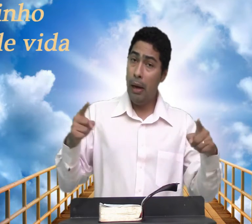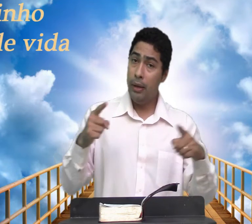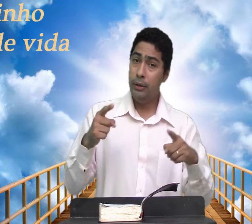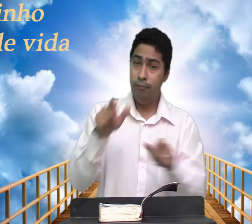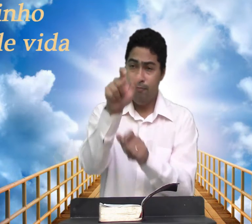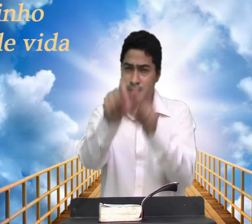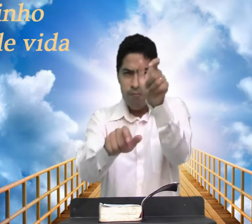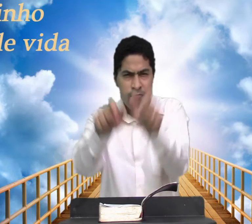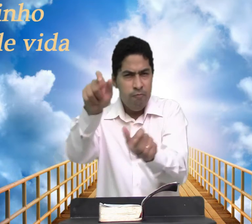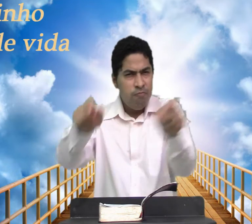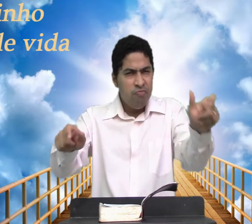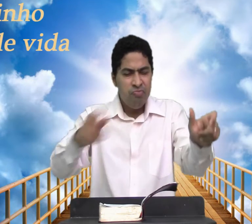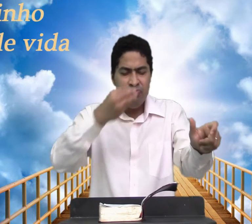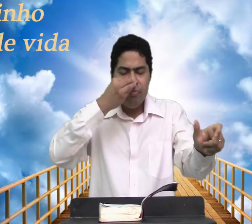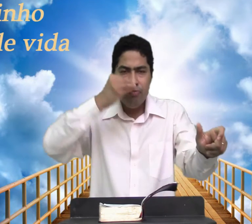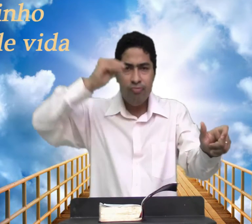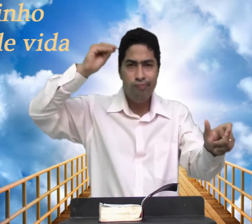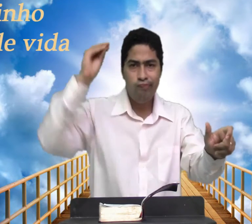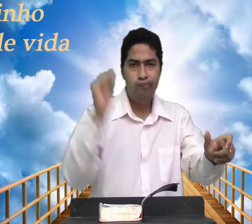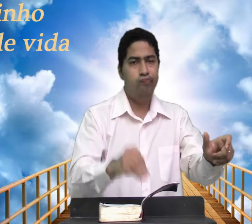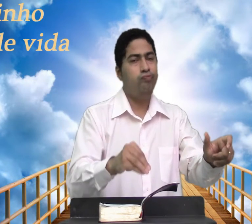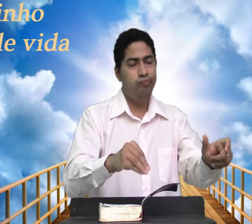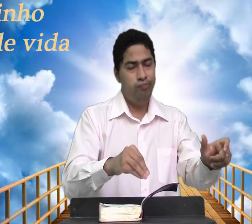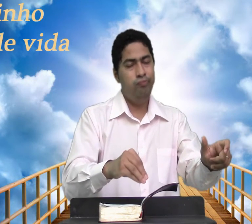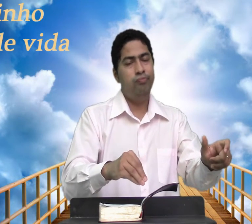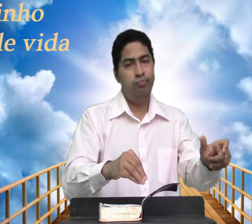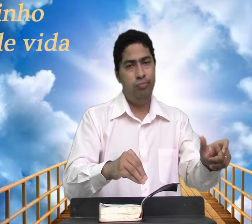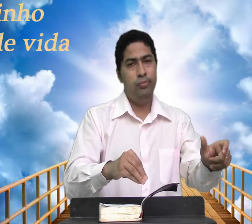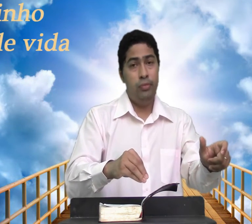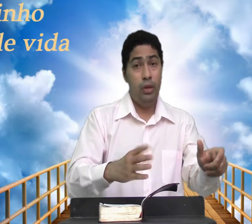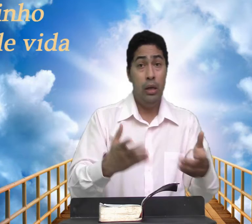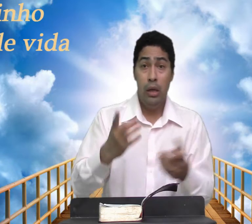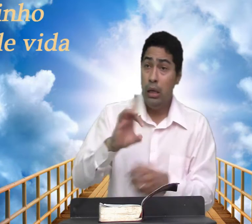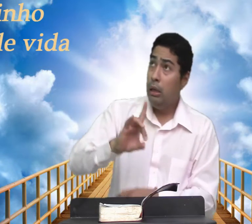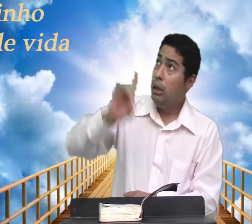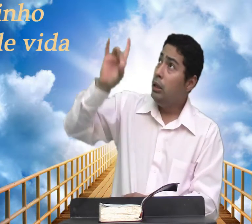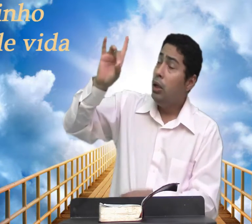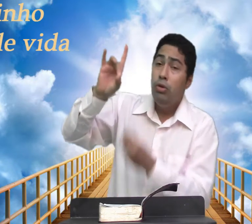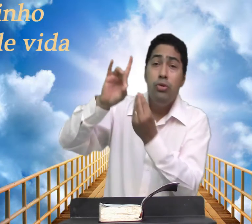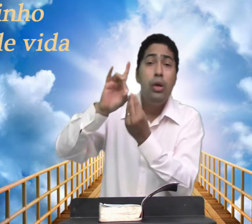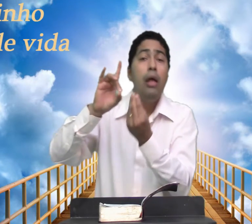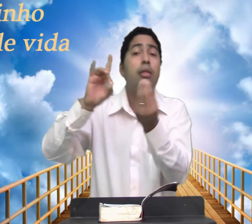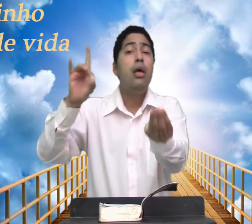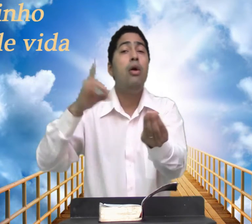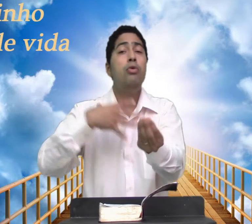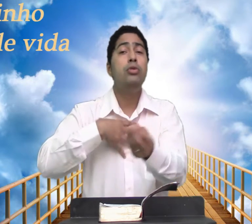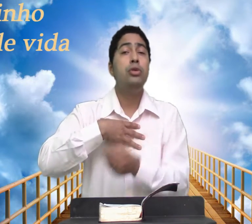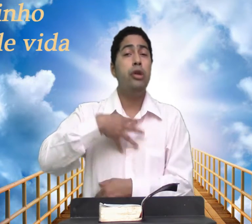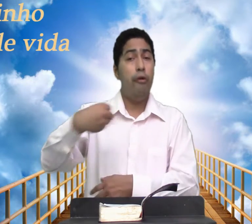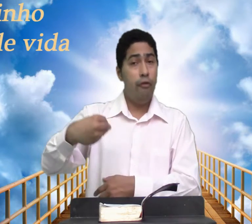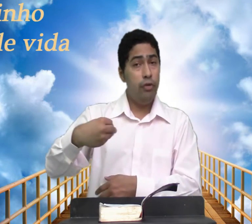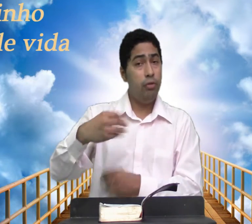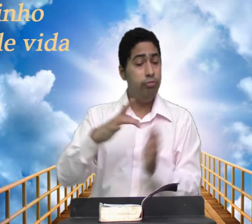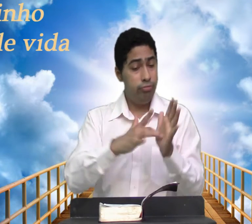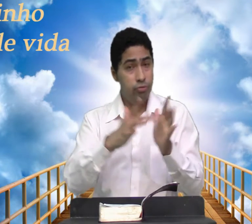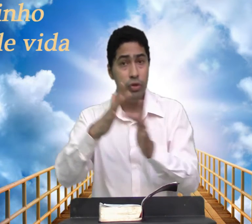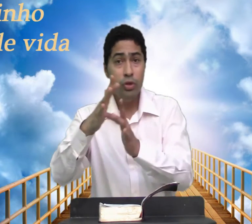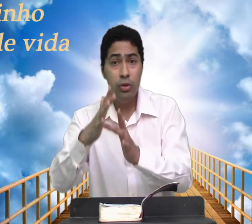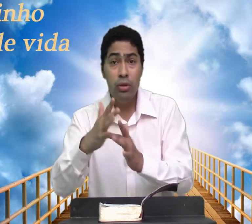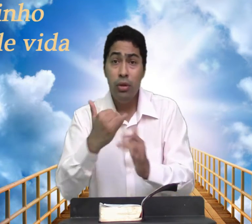infelizmente, nós, até os dias de hoje, continuamos a ignorar a vontade de Deus. Deus enviou seu Filho para vir e dar perdão